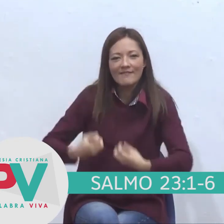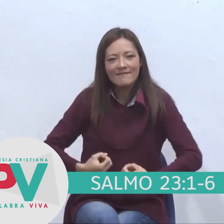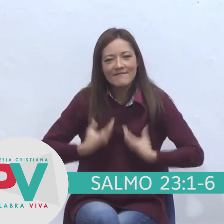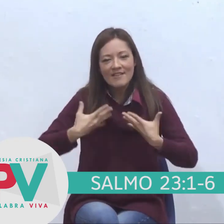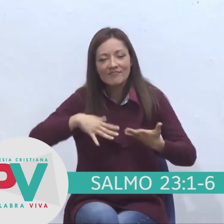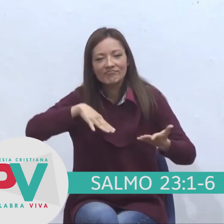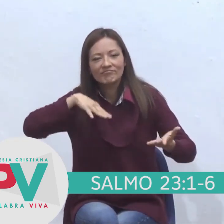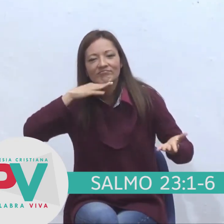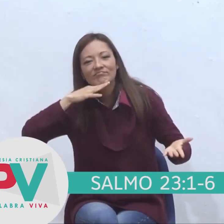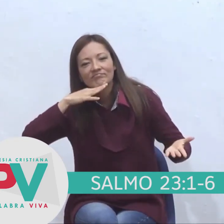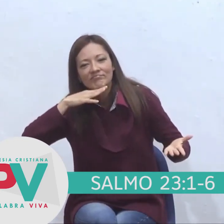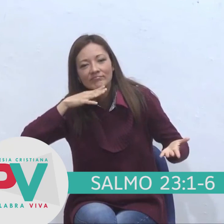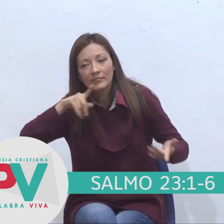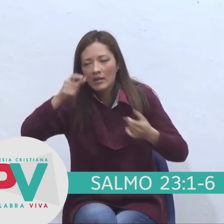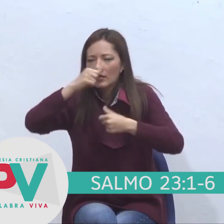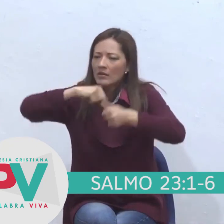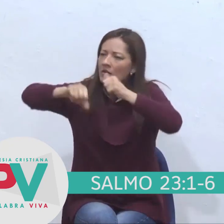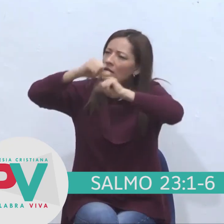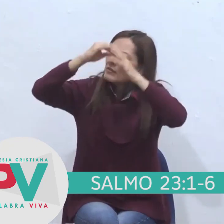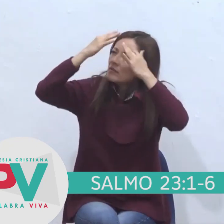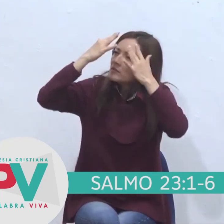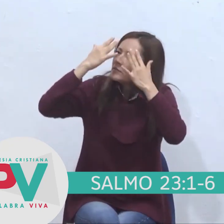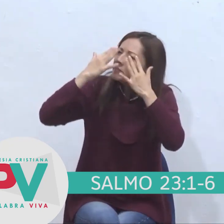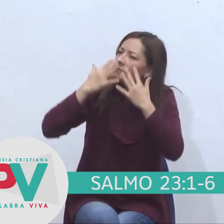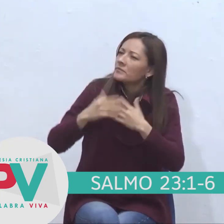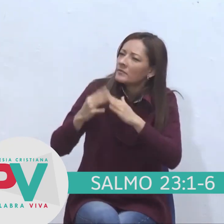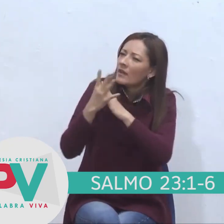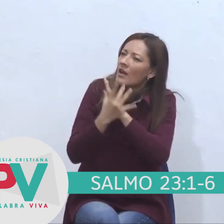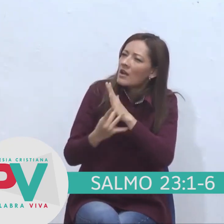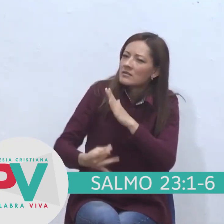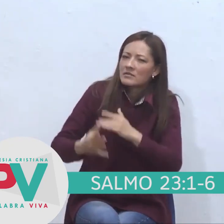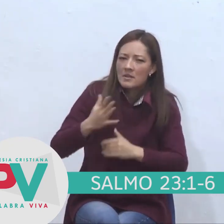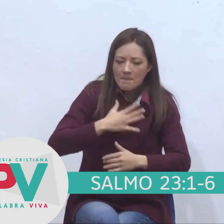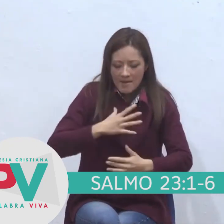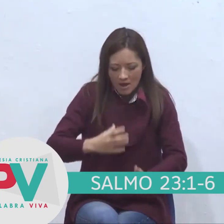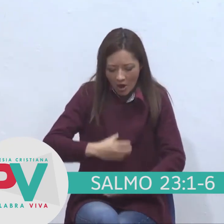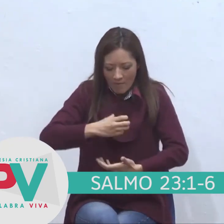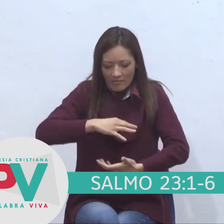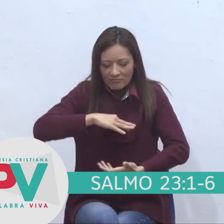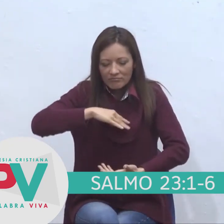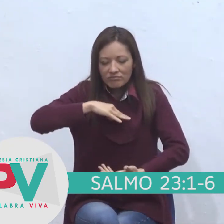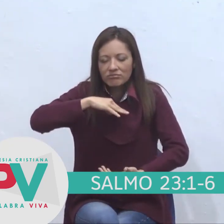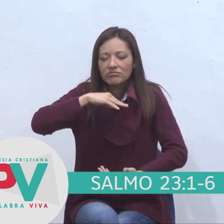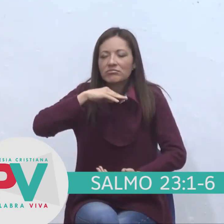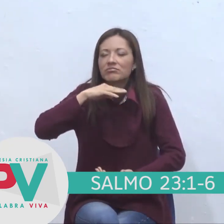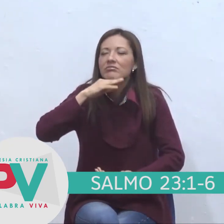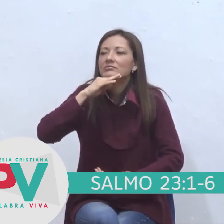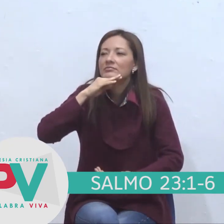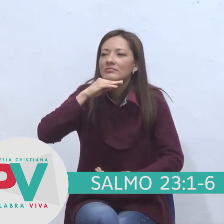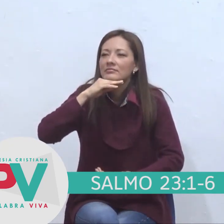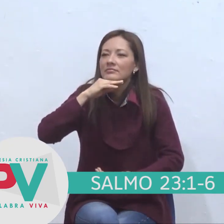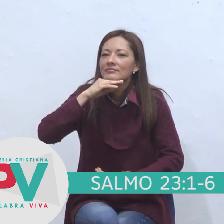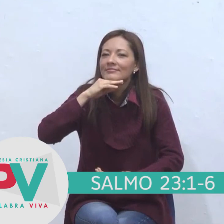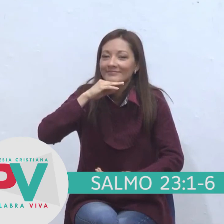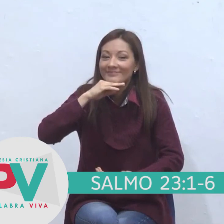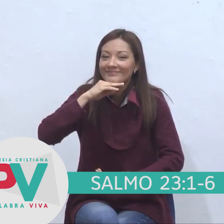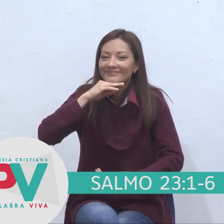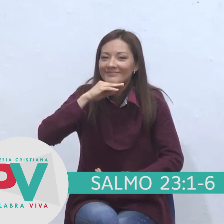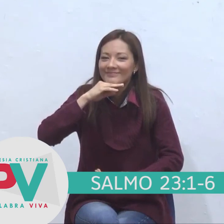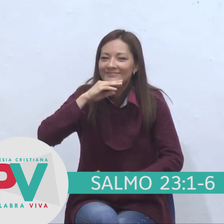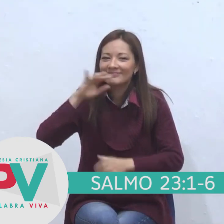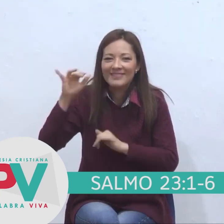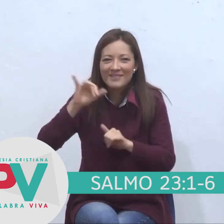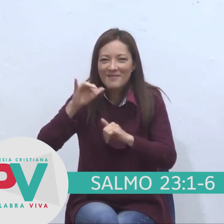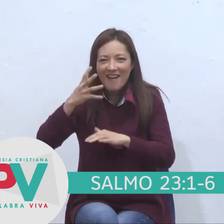abundancia. Unges mi cabeza con aceite, mi copa está rebosando. Así atendían los patriarcas a